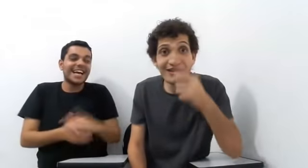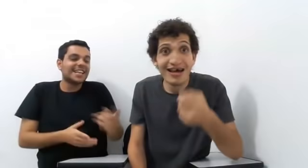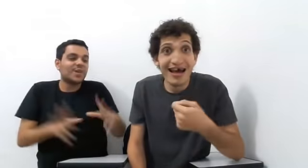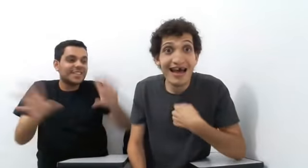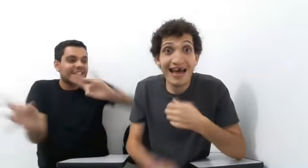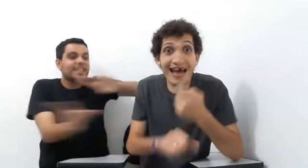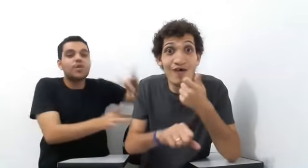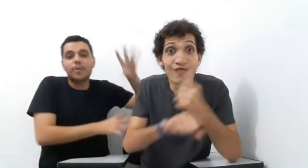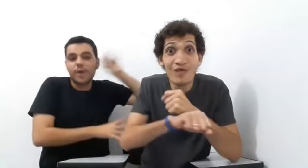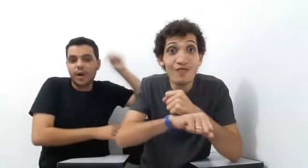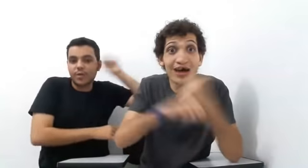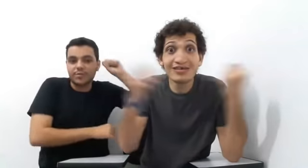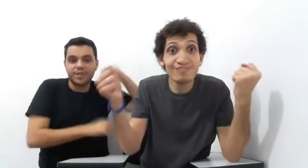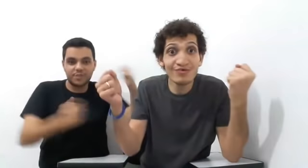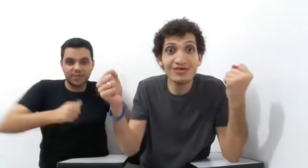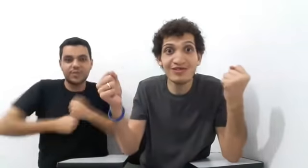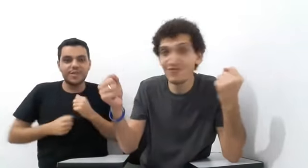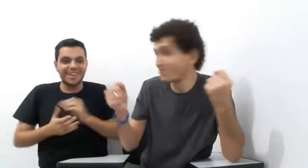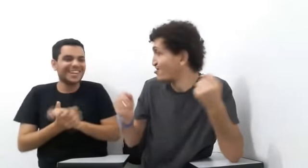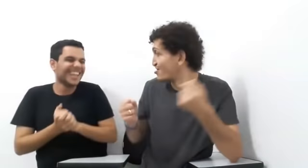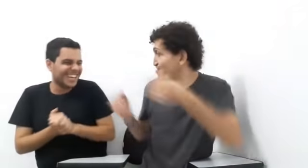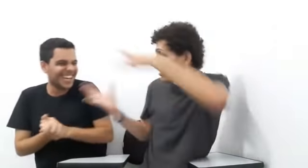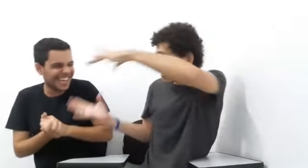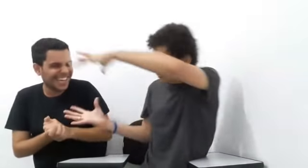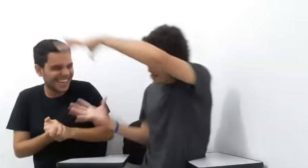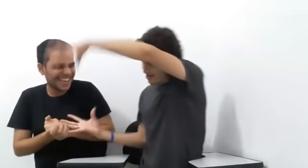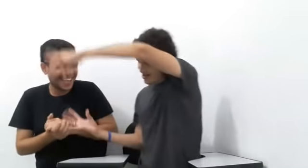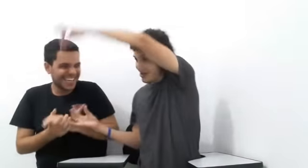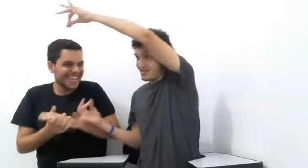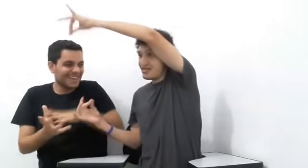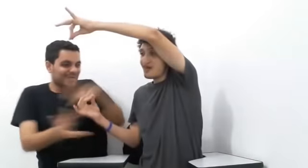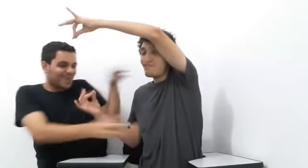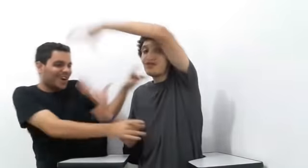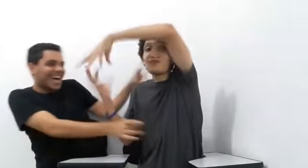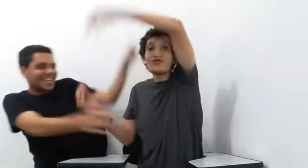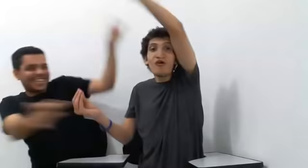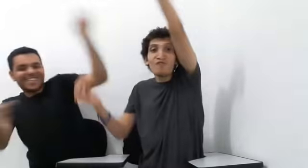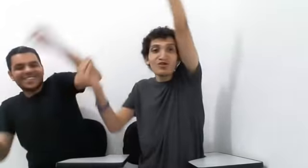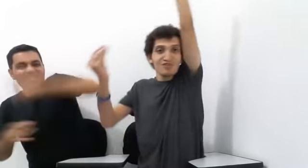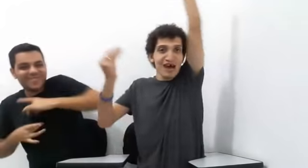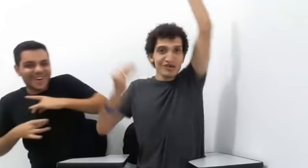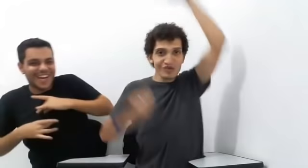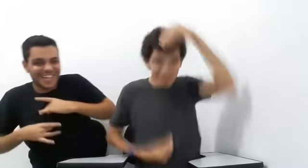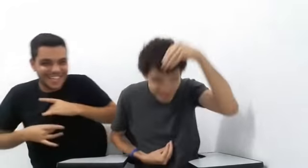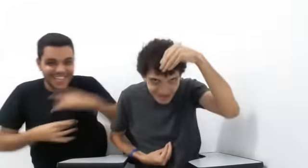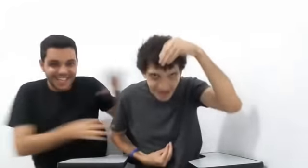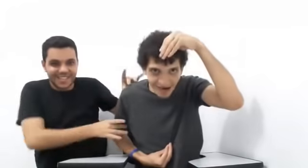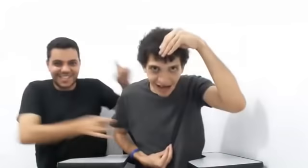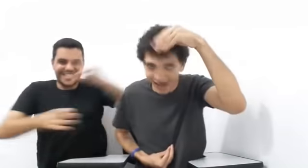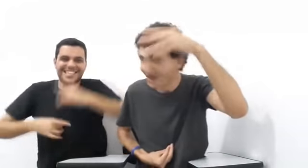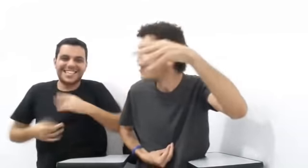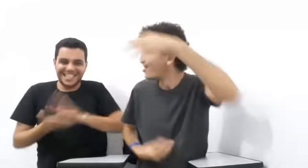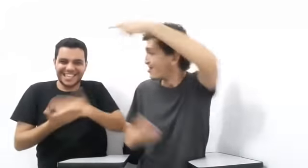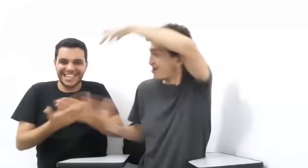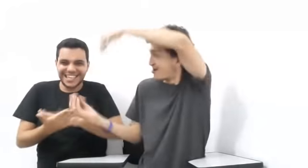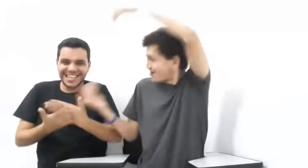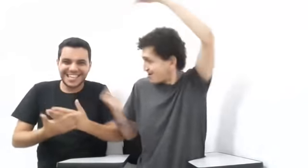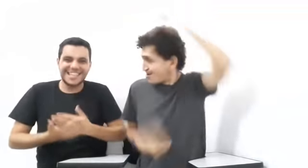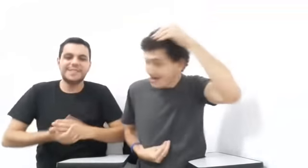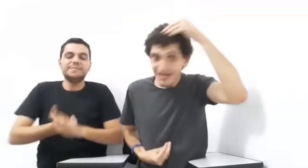Não, você tem que cortar é quase o vídeo. impossível. Peraí. Então, Fica de ouvir embaixo. Vamos lá. Deixa